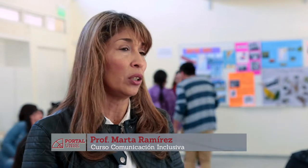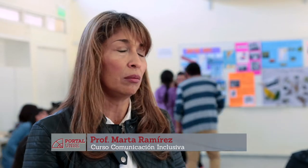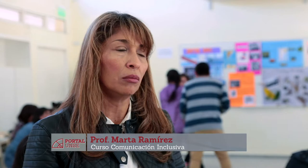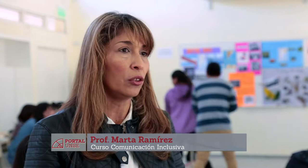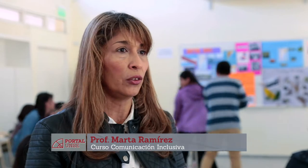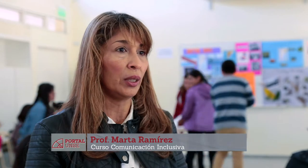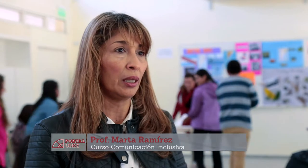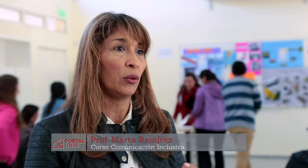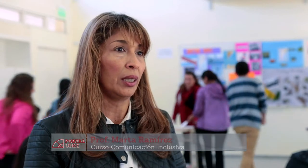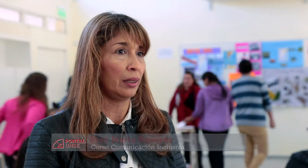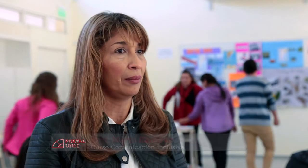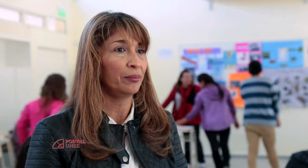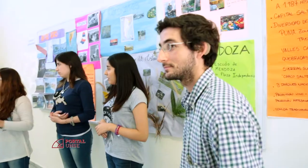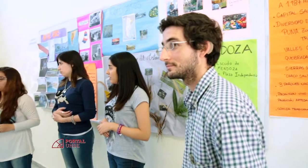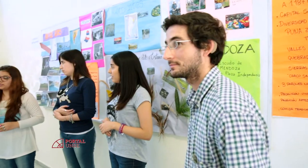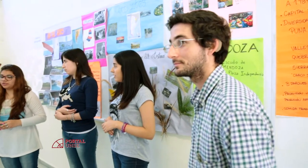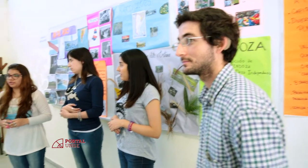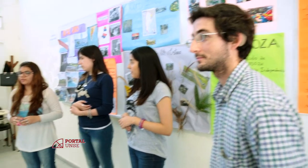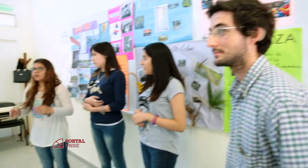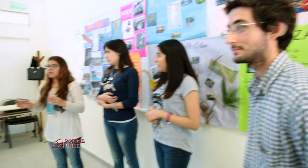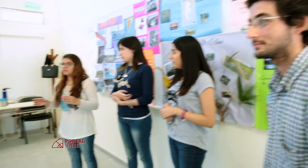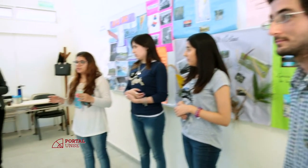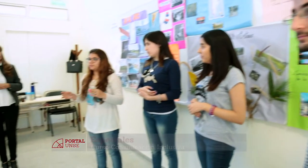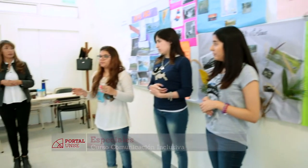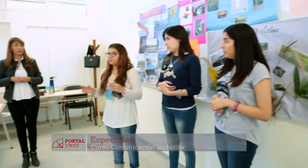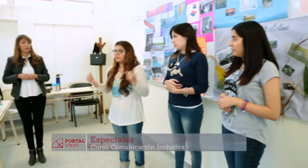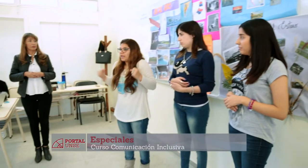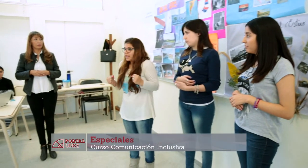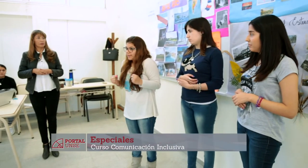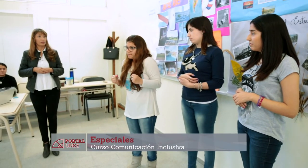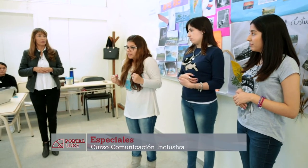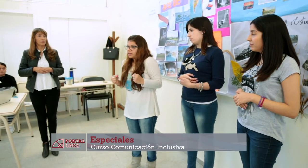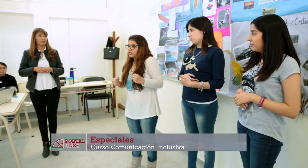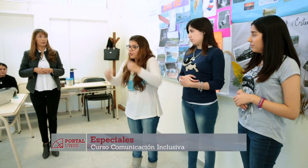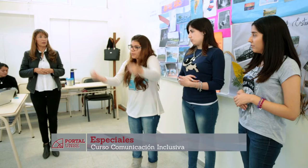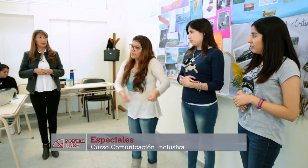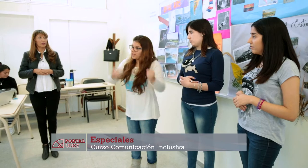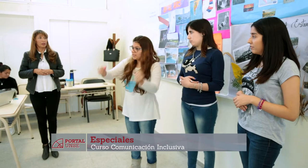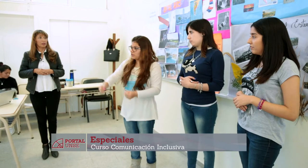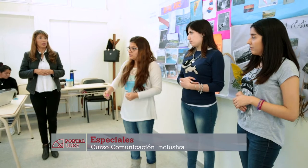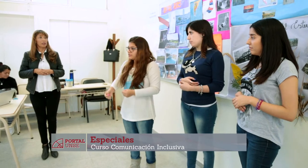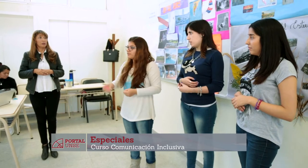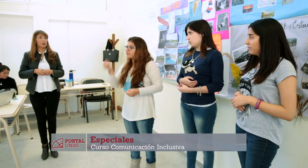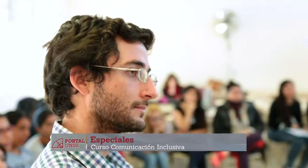es muy fluida, muy linda. Y para mí es como mi profe también, porque él me ayuda a mí, me enseña